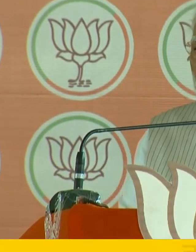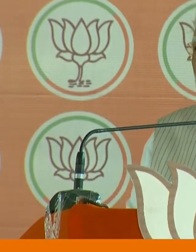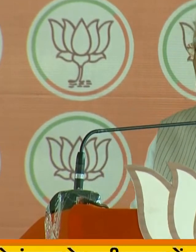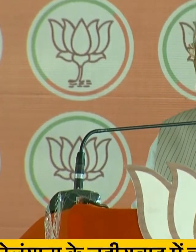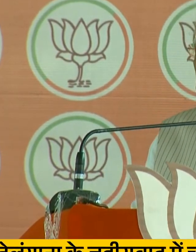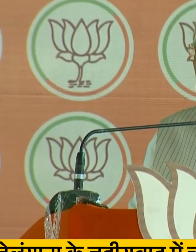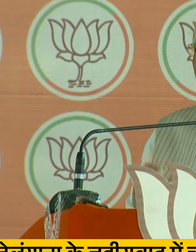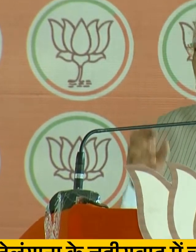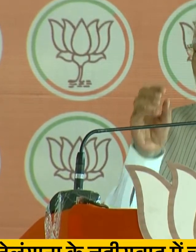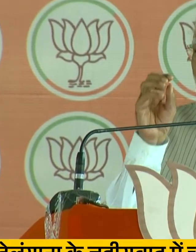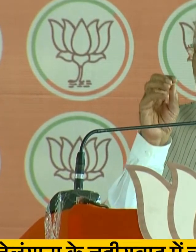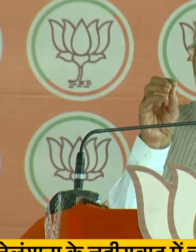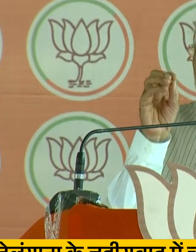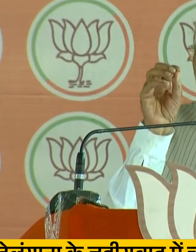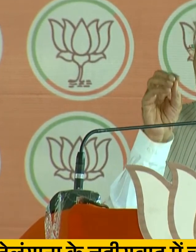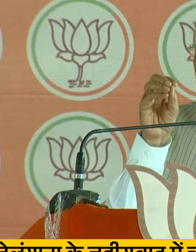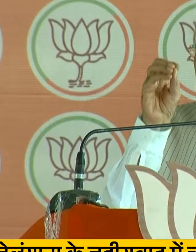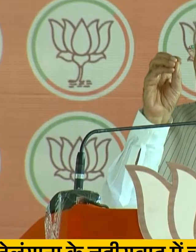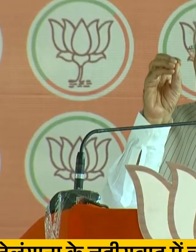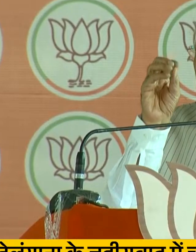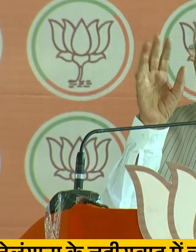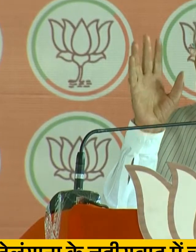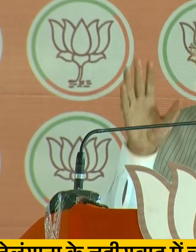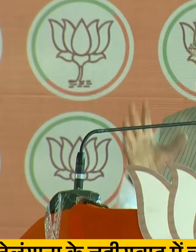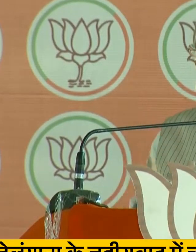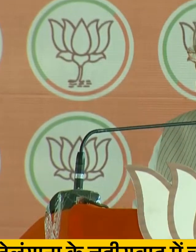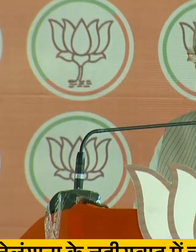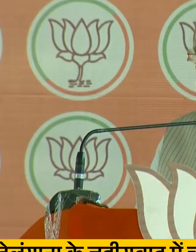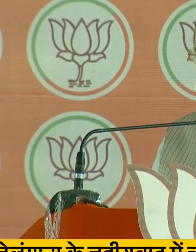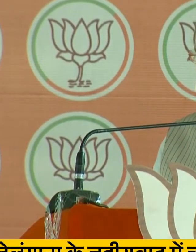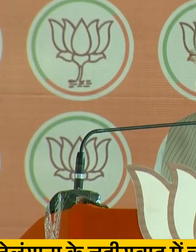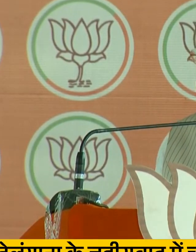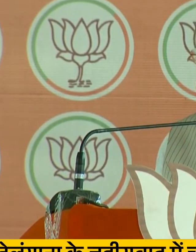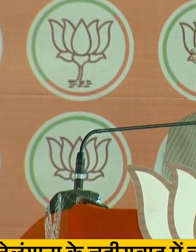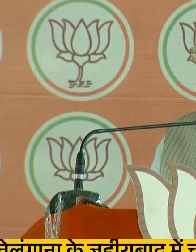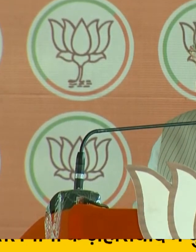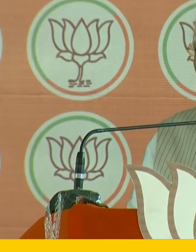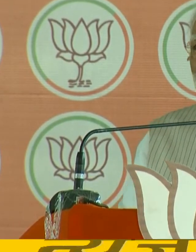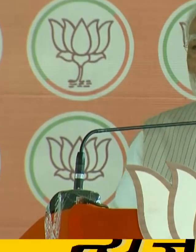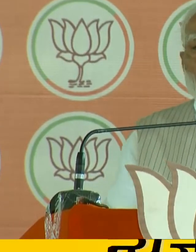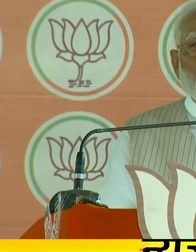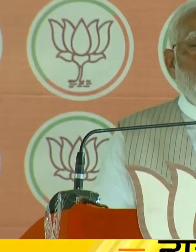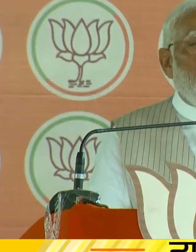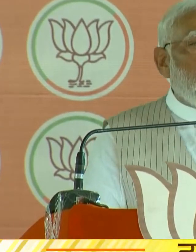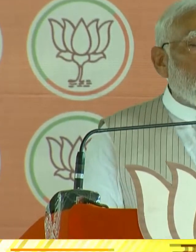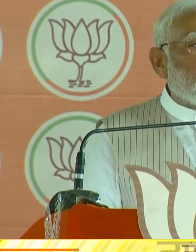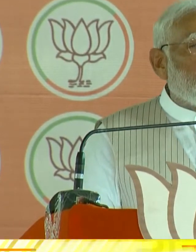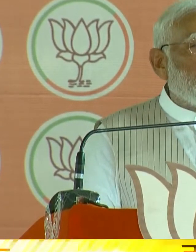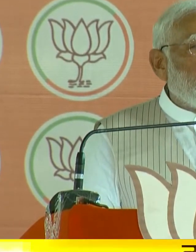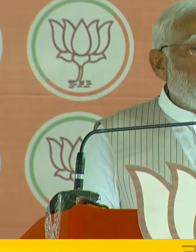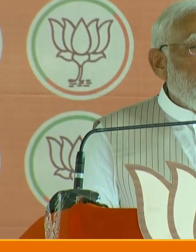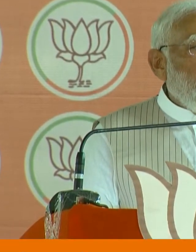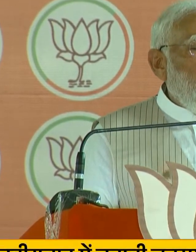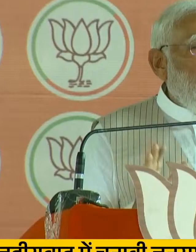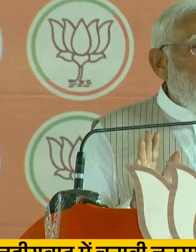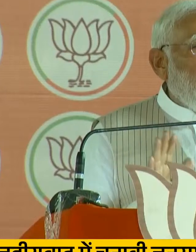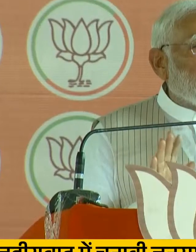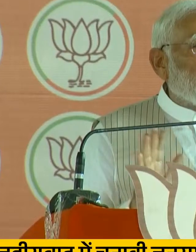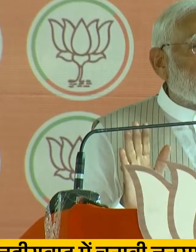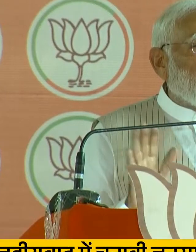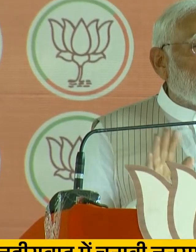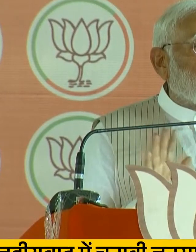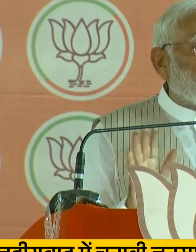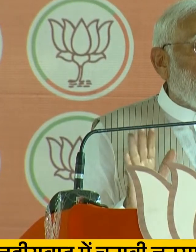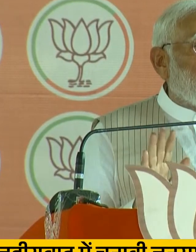कर्ज माफ करने का वादा किया था। वो वादा